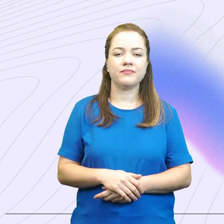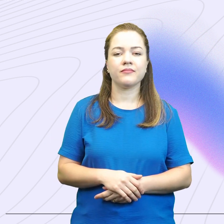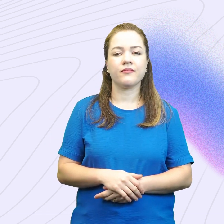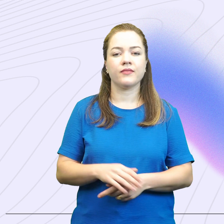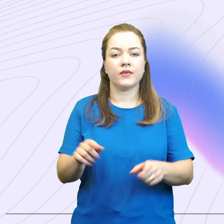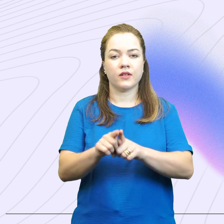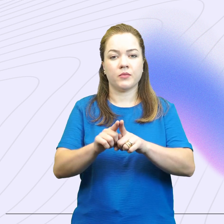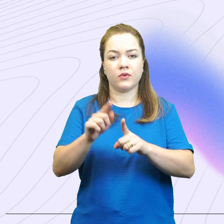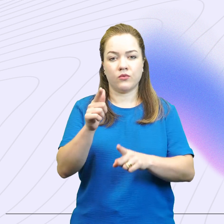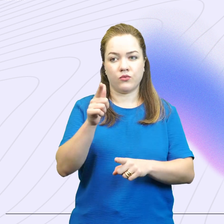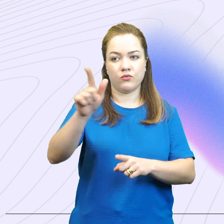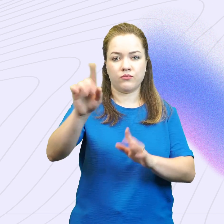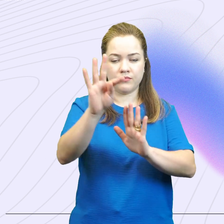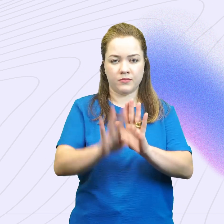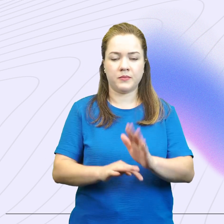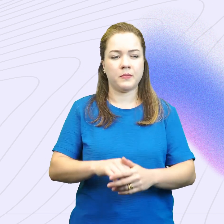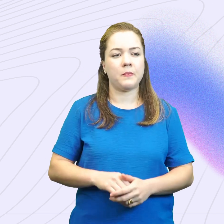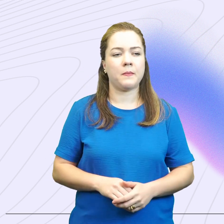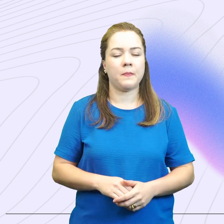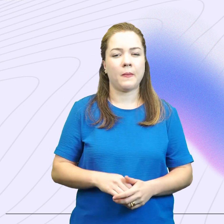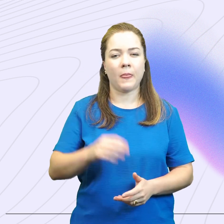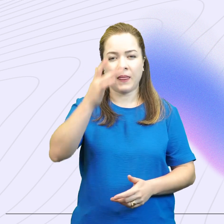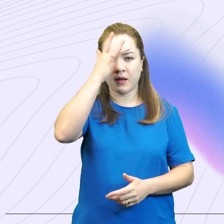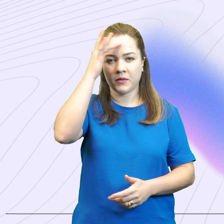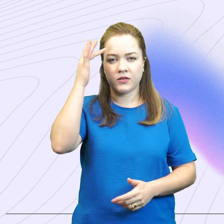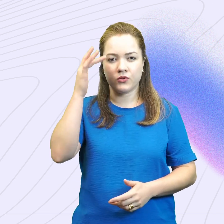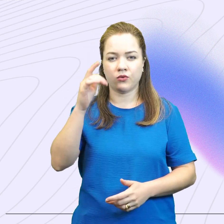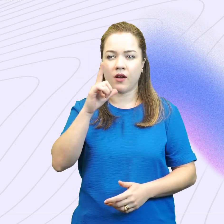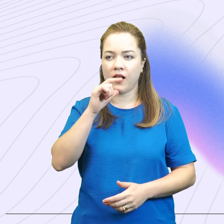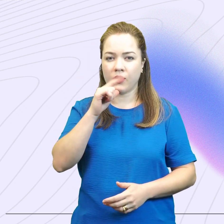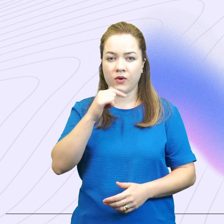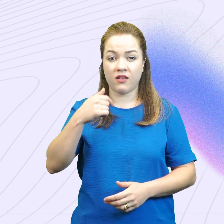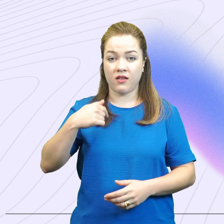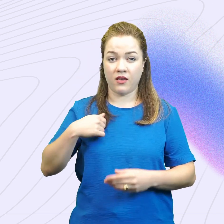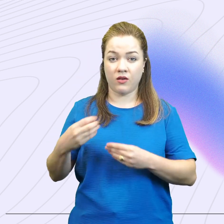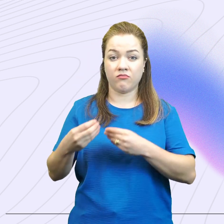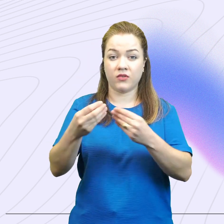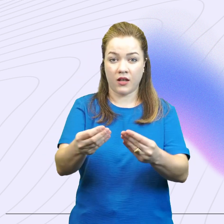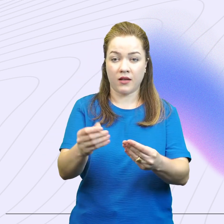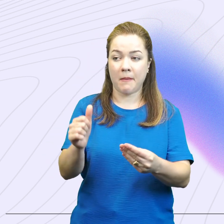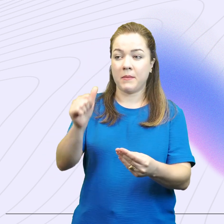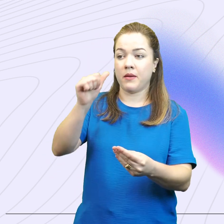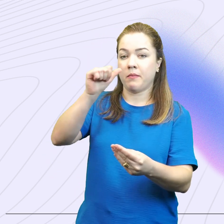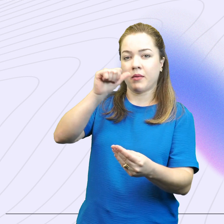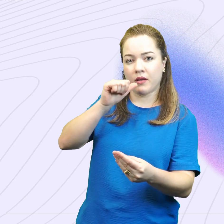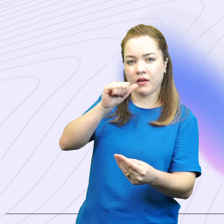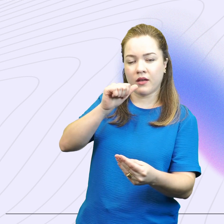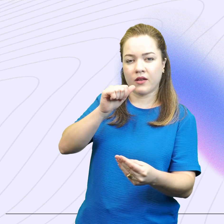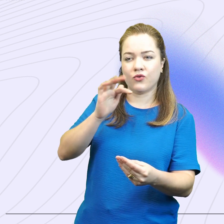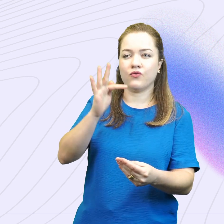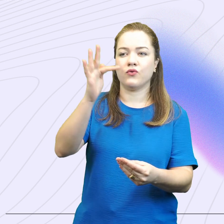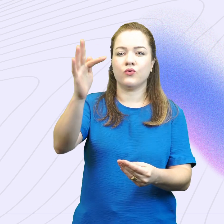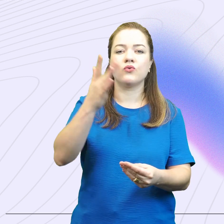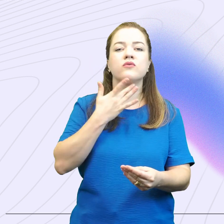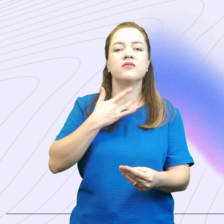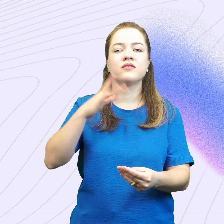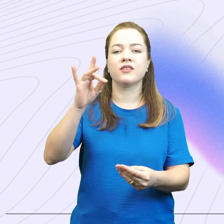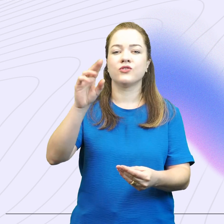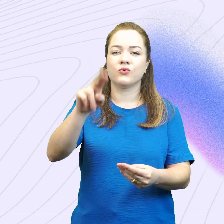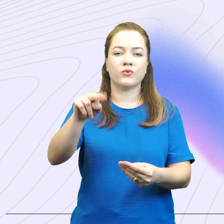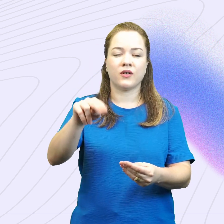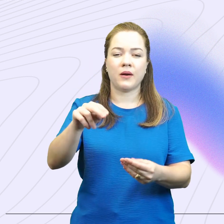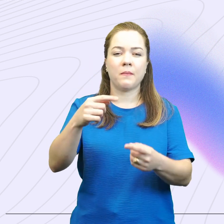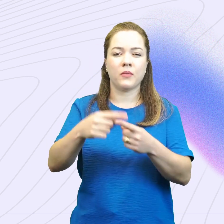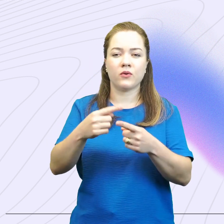mas aquele que beber da água que eu lhe der, nunca terá sede. Porque a água que eu lhe der